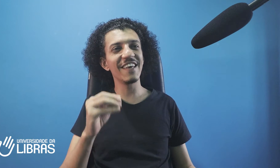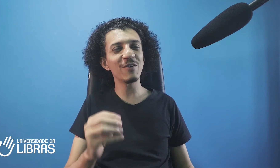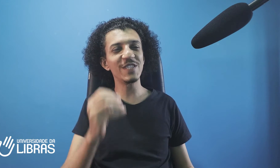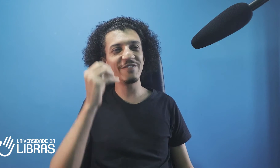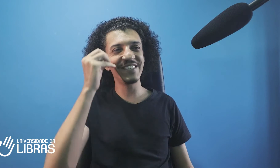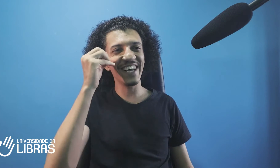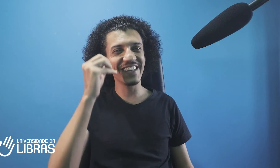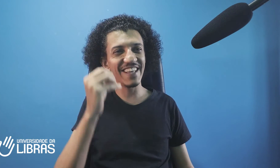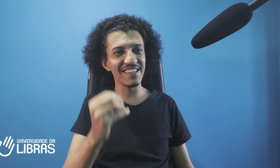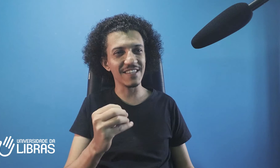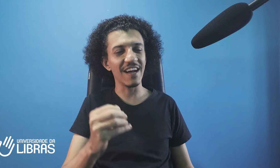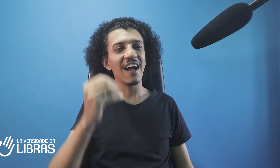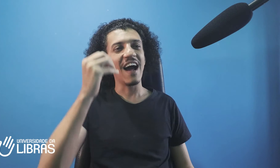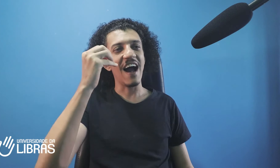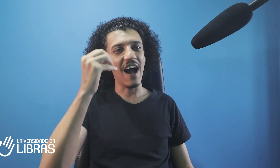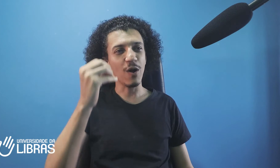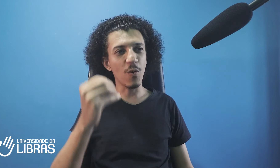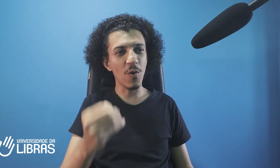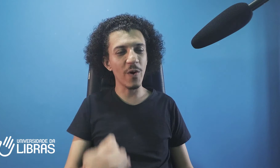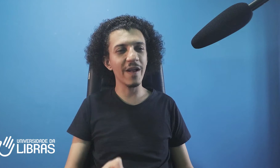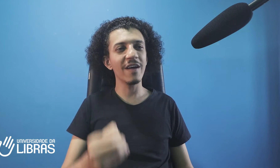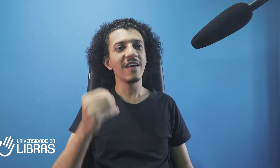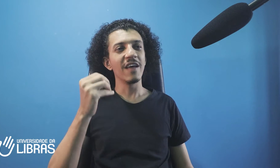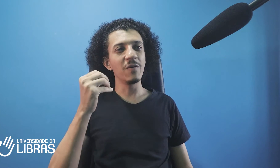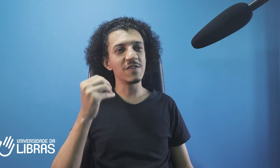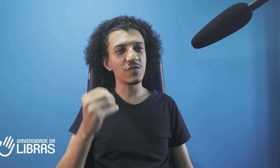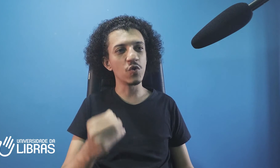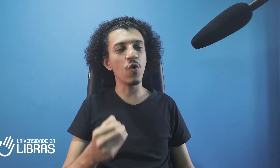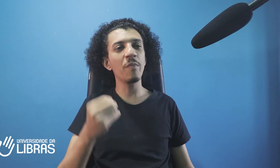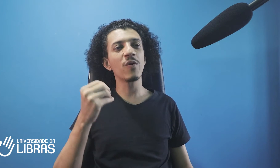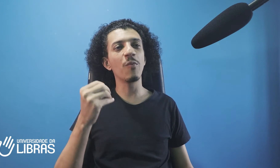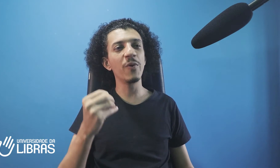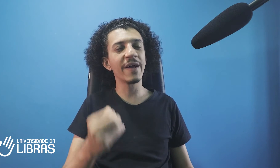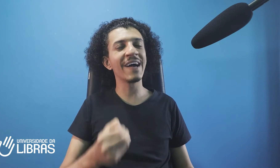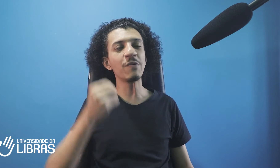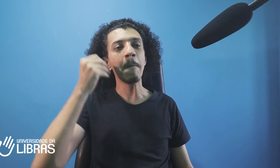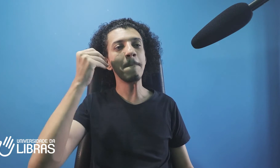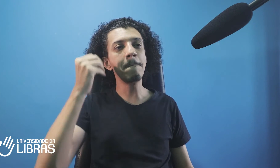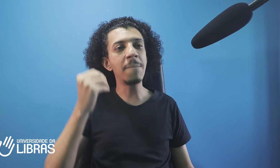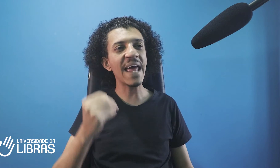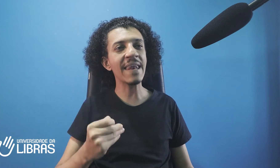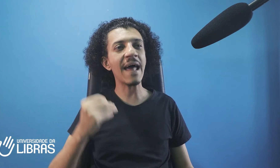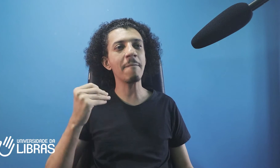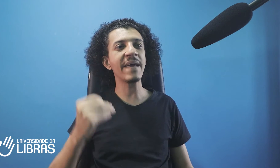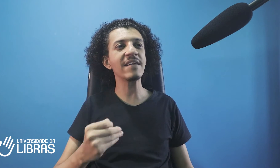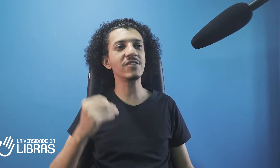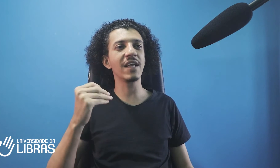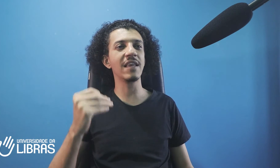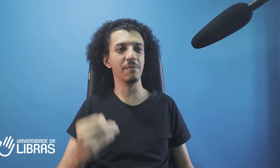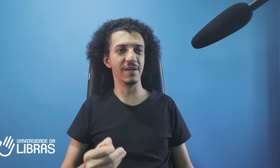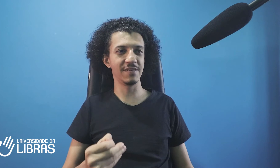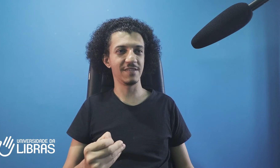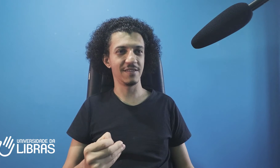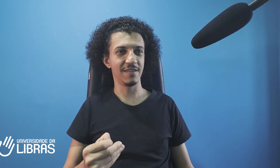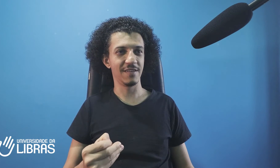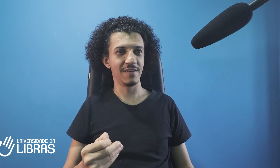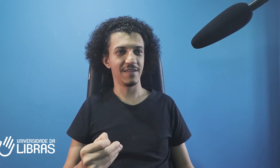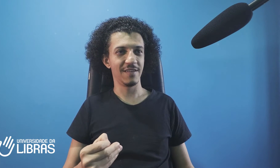dia aí eu tive certeza agora eu estou me comunicando Plenamente em libras